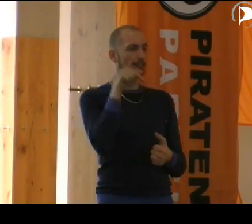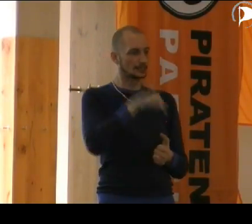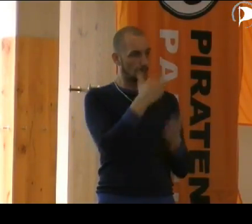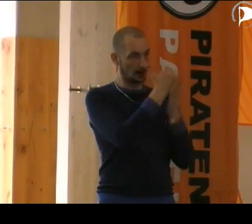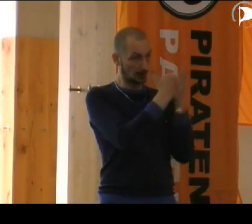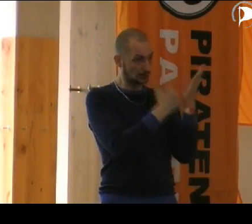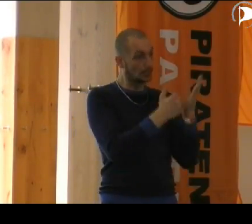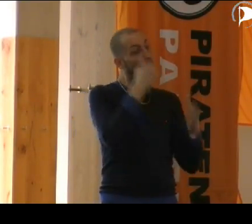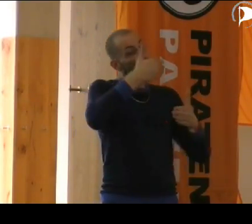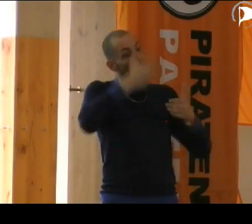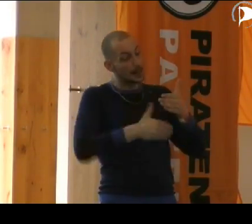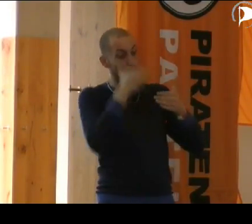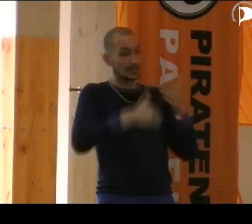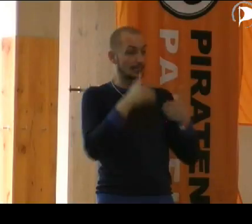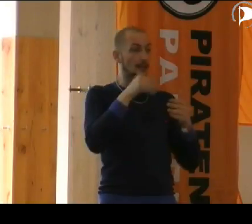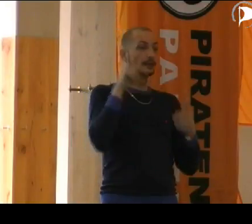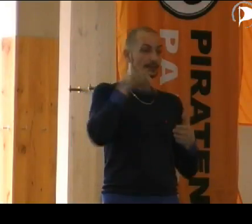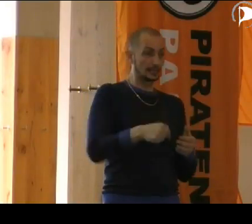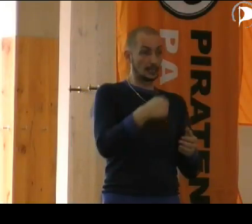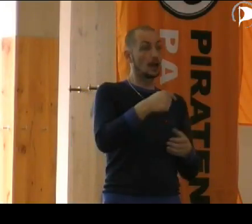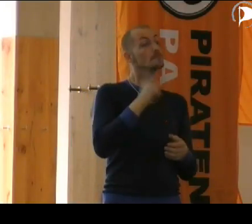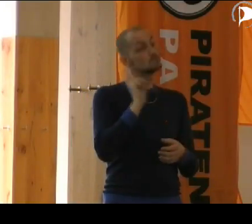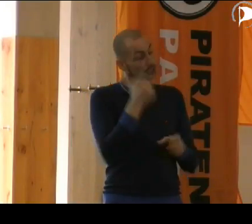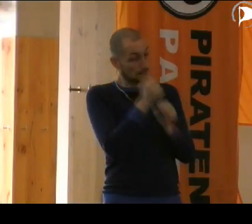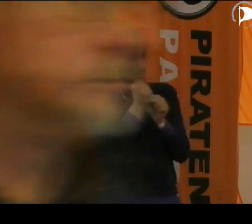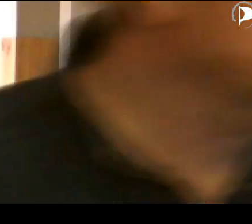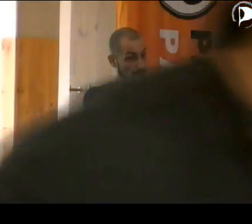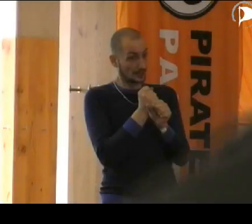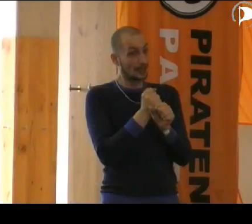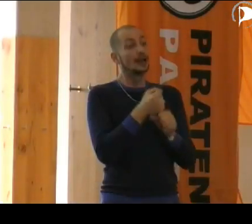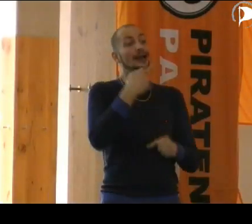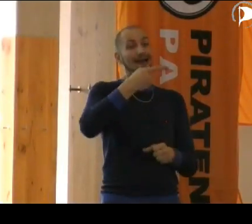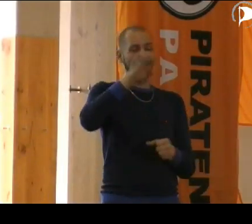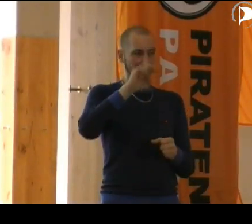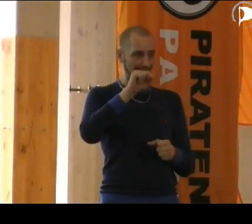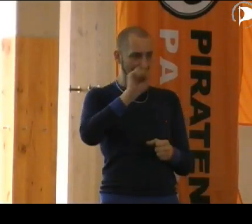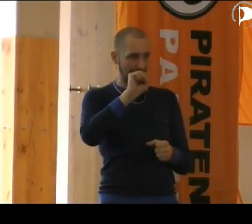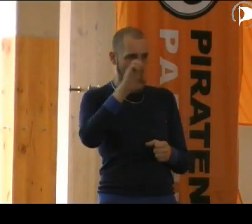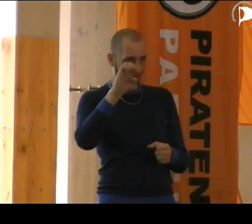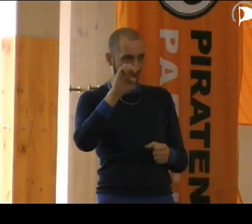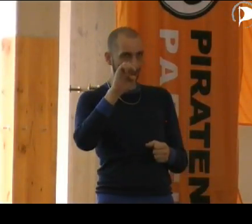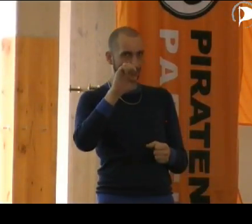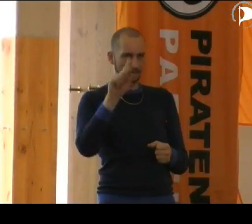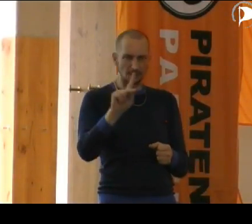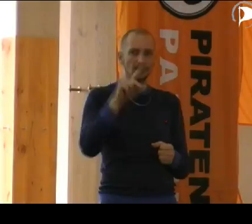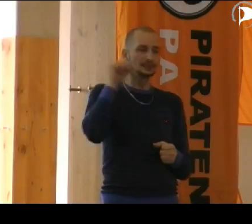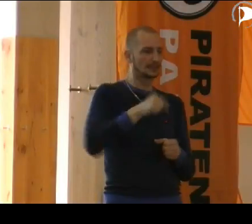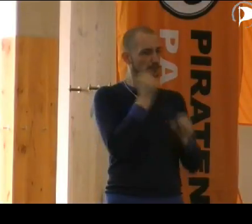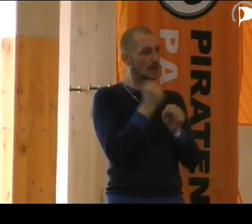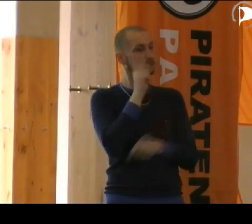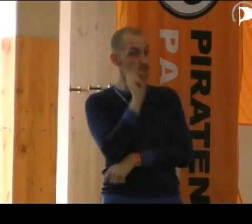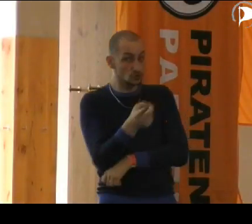einmal mit unseres muss angesichts tun das beginnt sich zweite was sind so